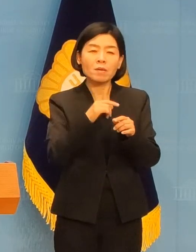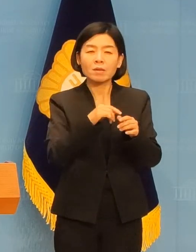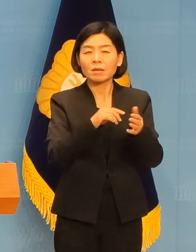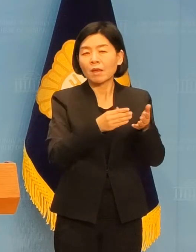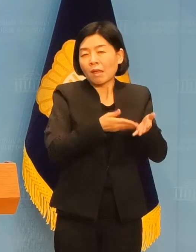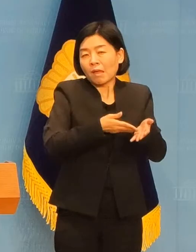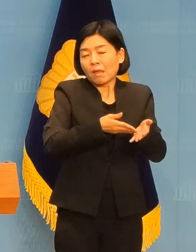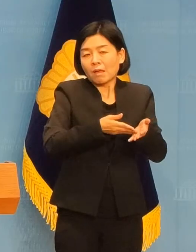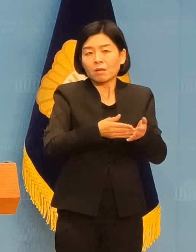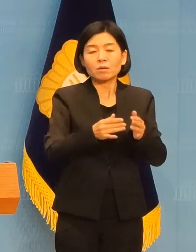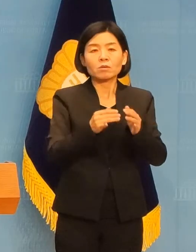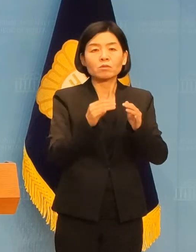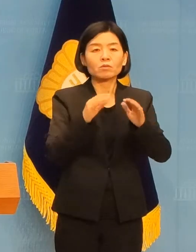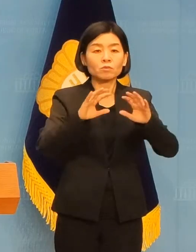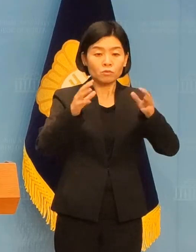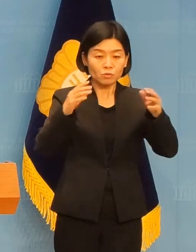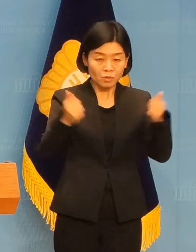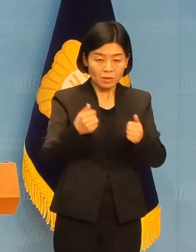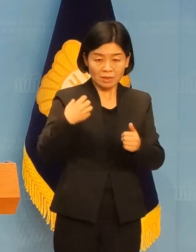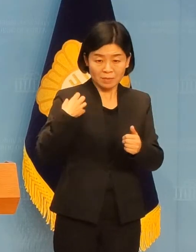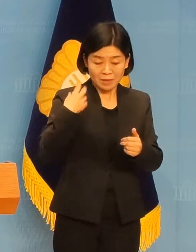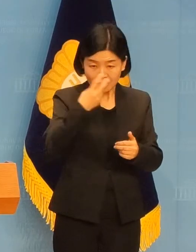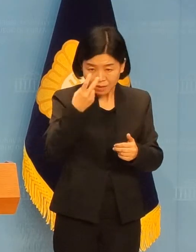본질을 훼손하였습니다.